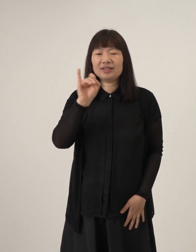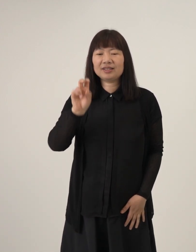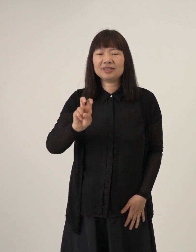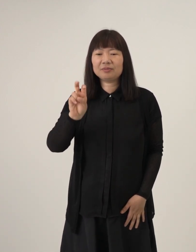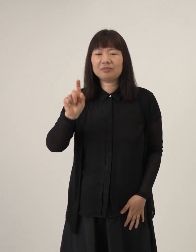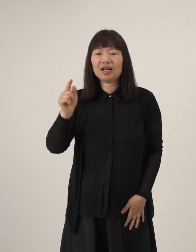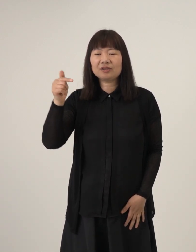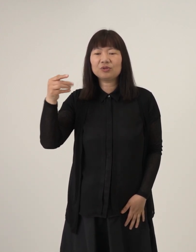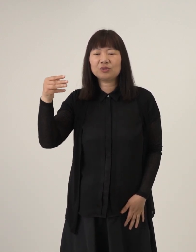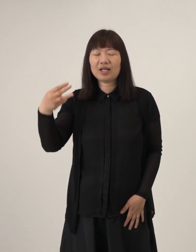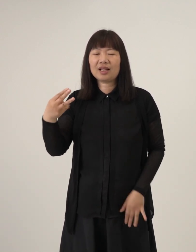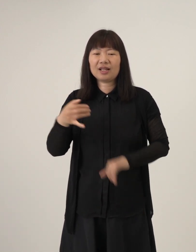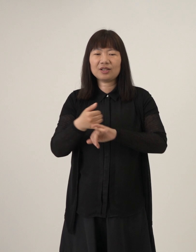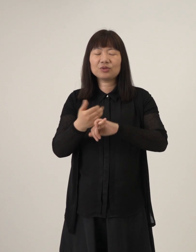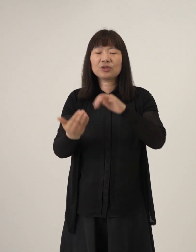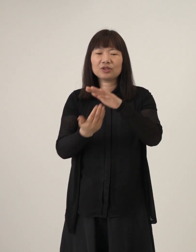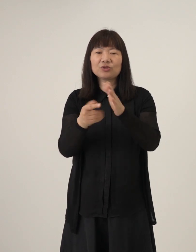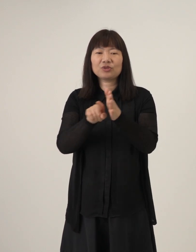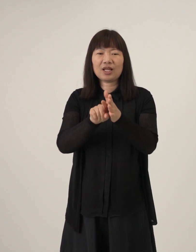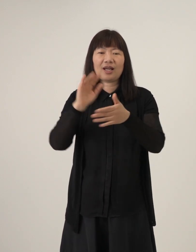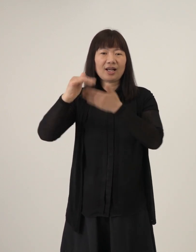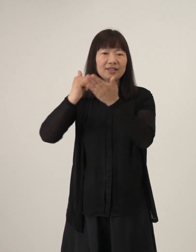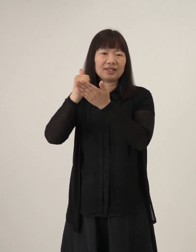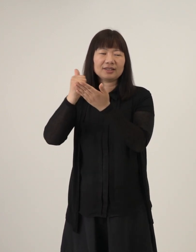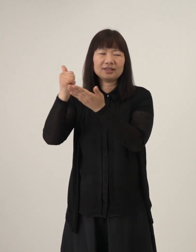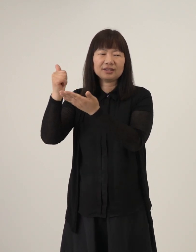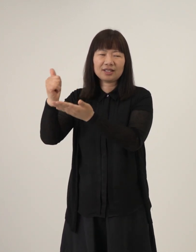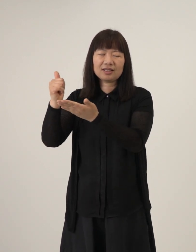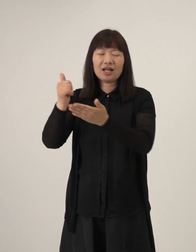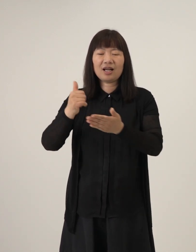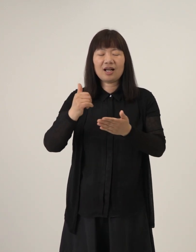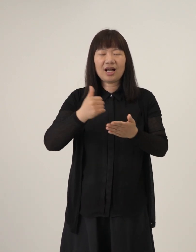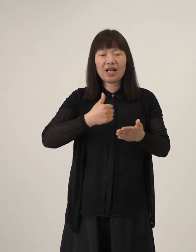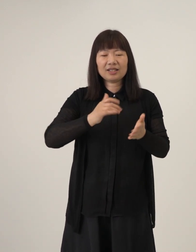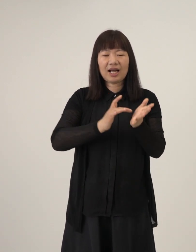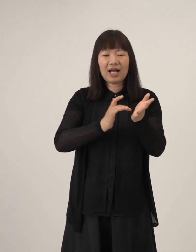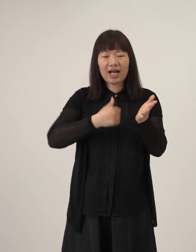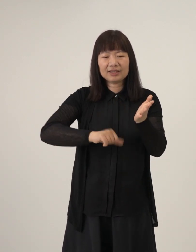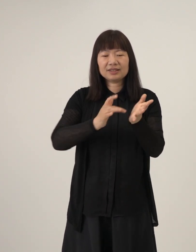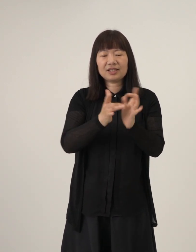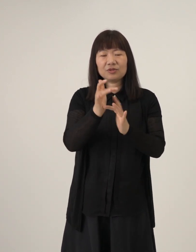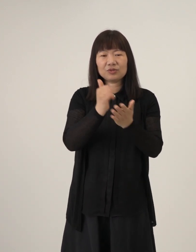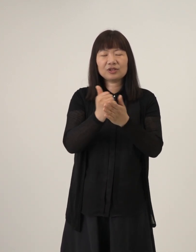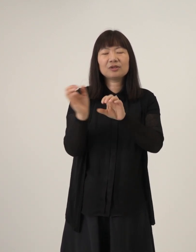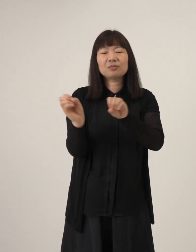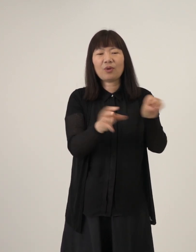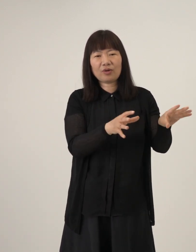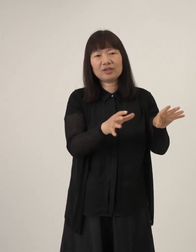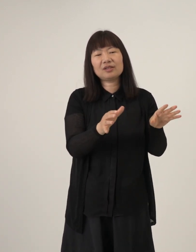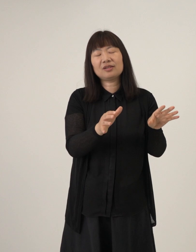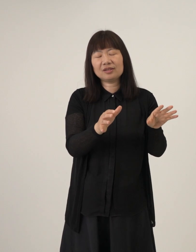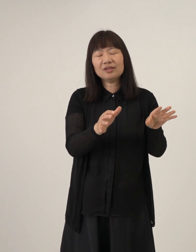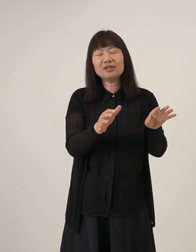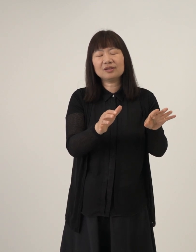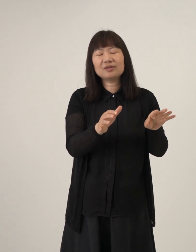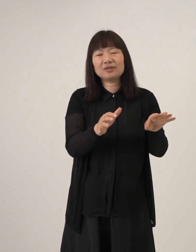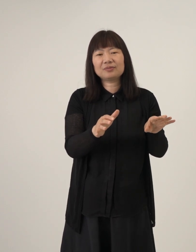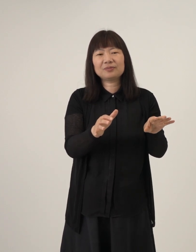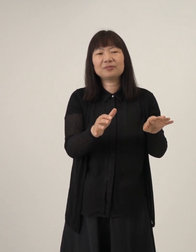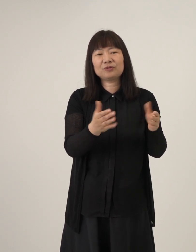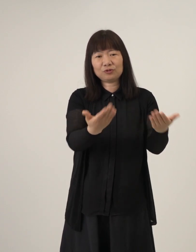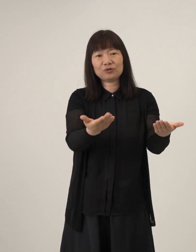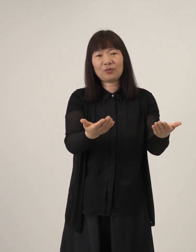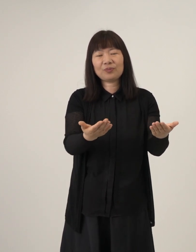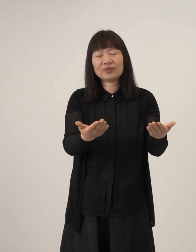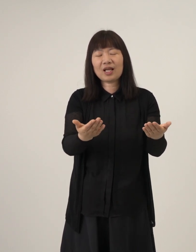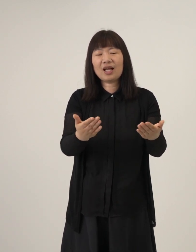임마누엘의 약속이 성취되기 위해서 하나님은 아드님을 버리셔야 했습니다. 그 임마누엘의